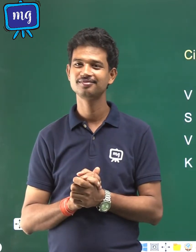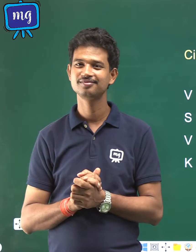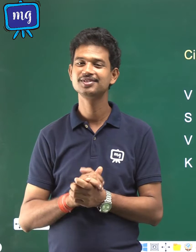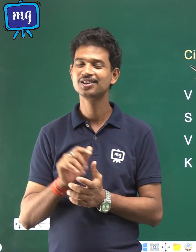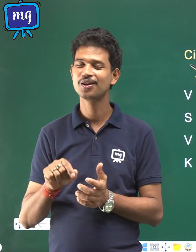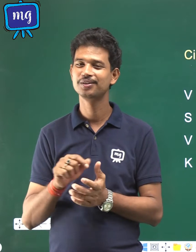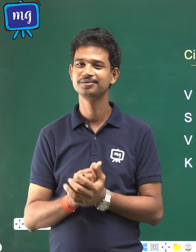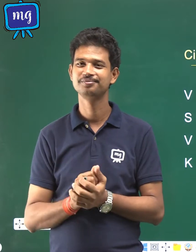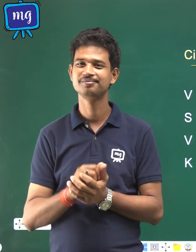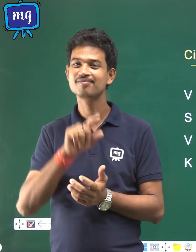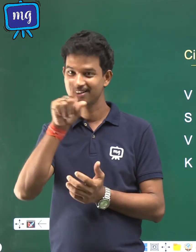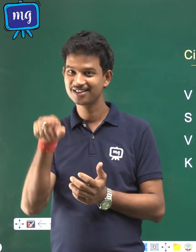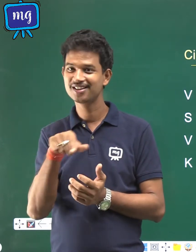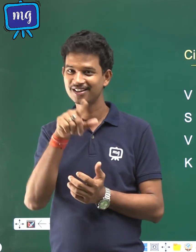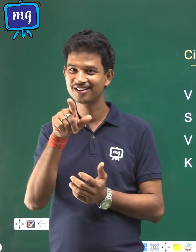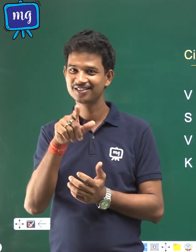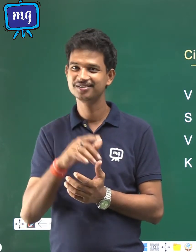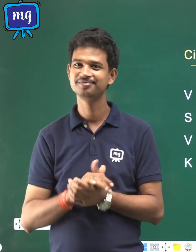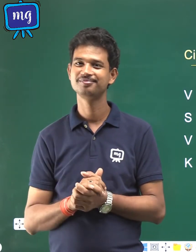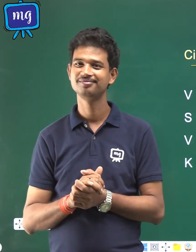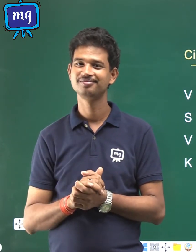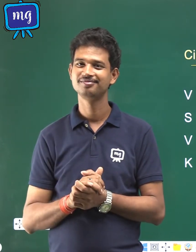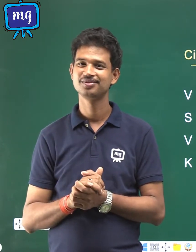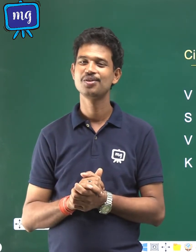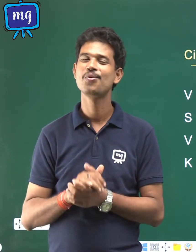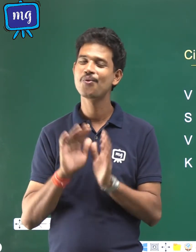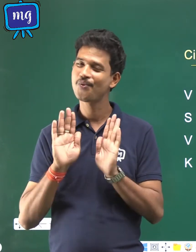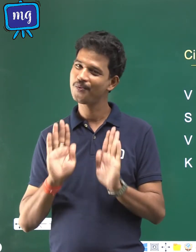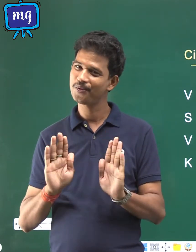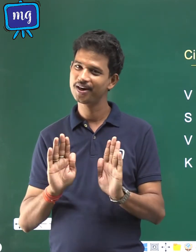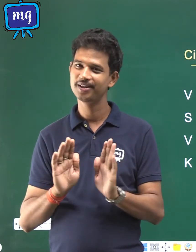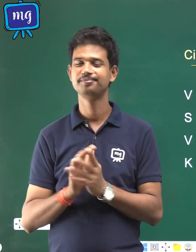नाउ सर्कल ओनली